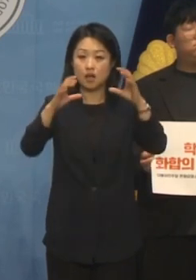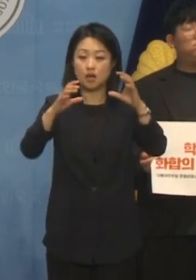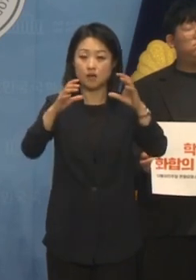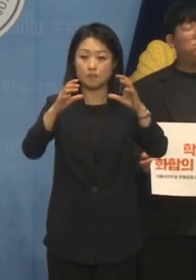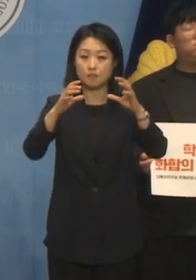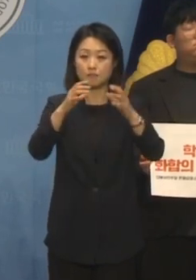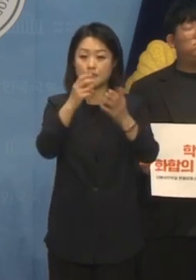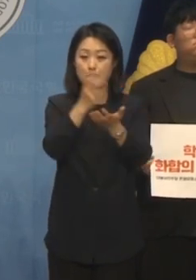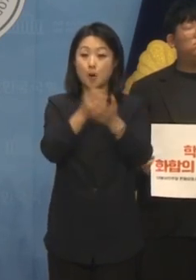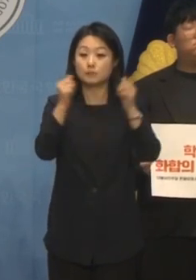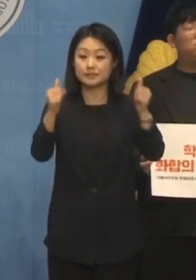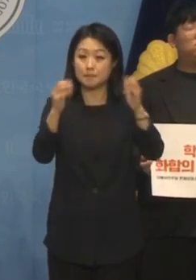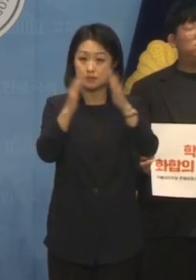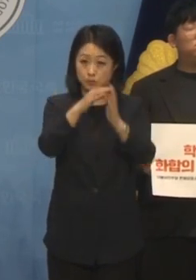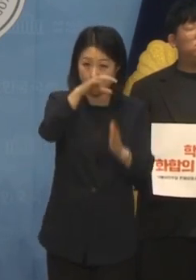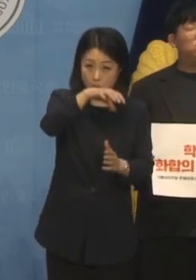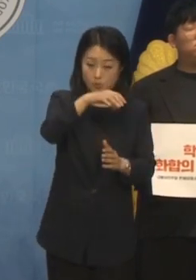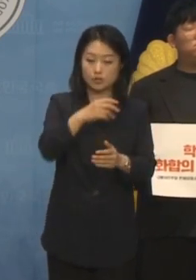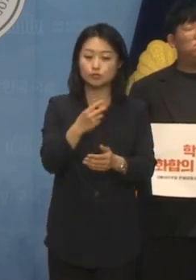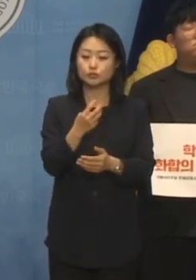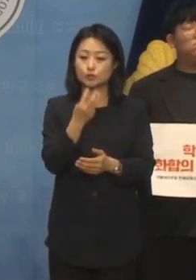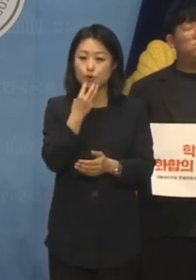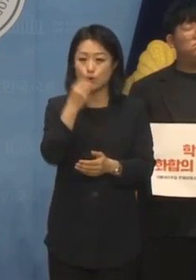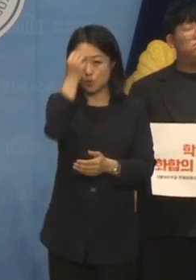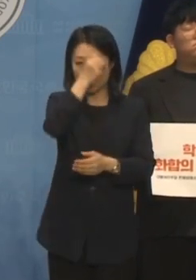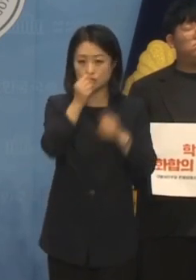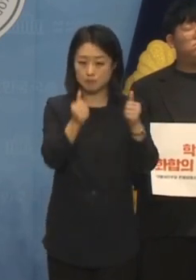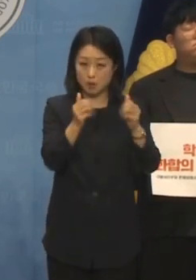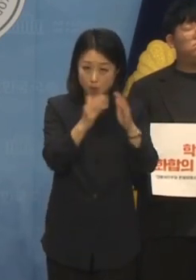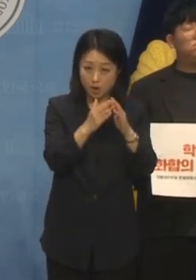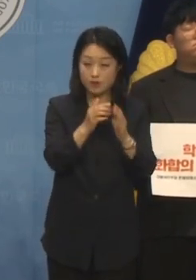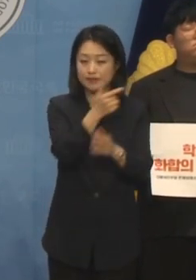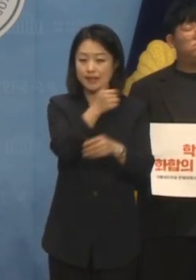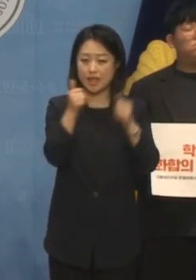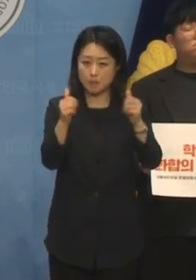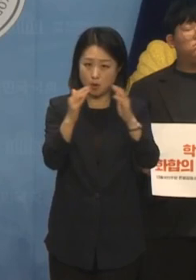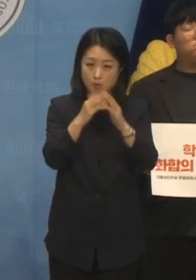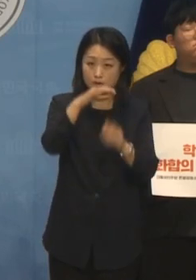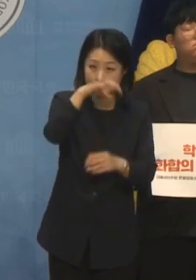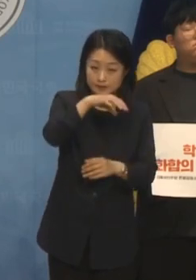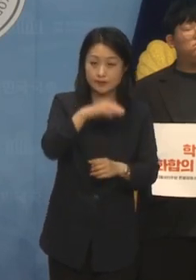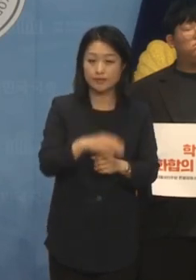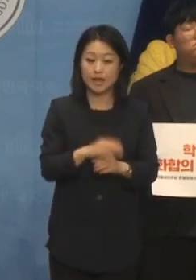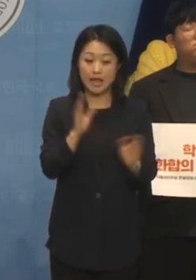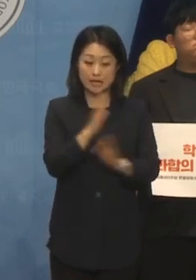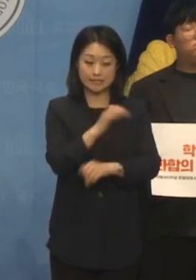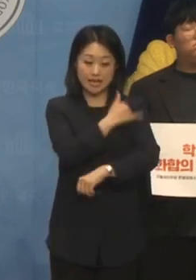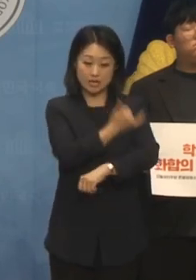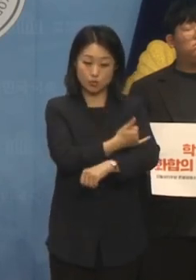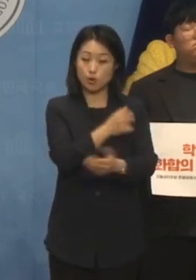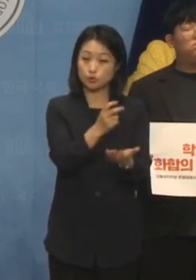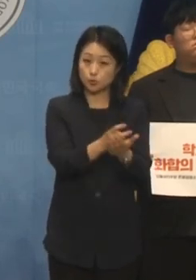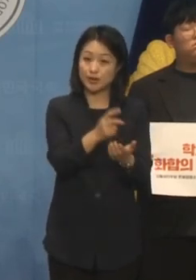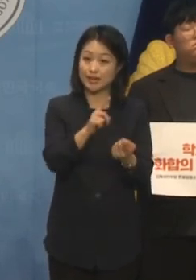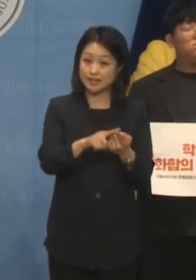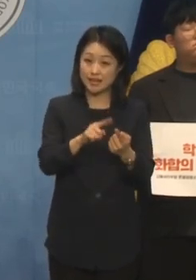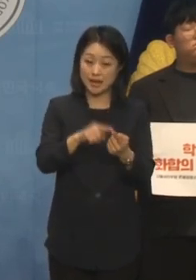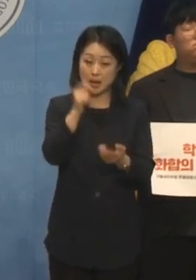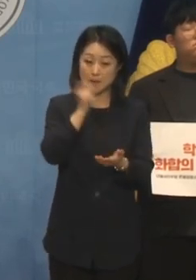헌재와 그다음에 서울고등법원이나 그다음 대법원이나 이 학생인권 조례를 둘러싼